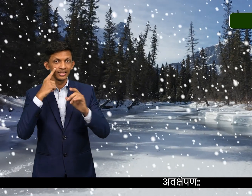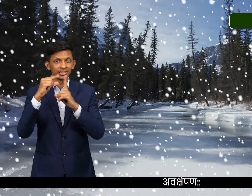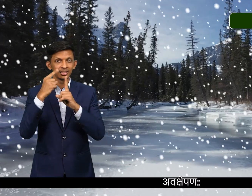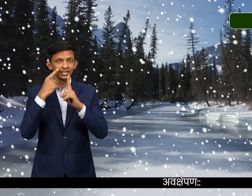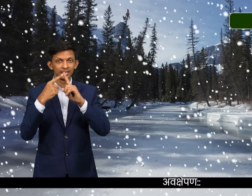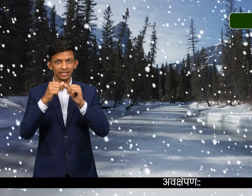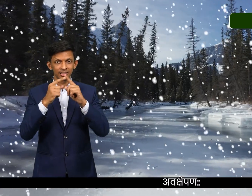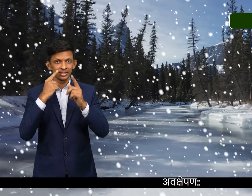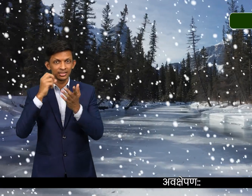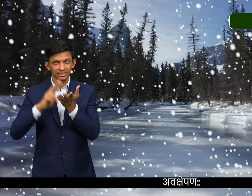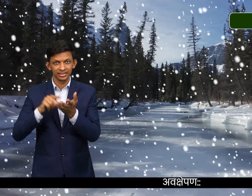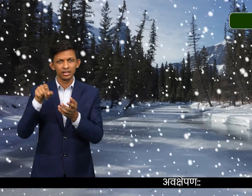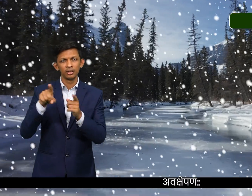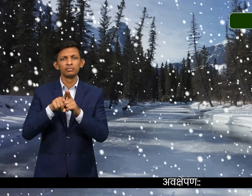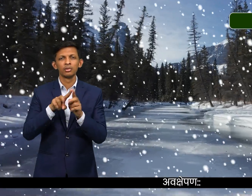अवशेषण।